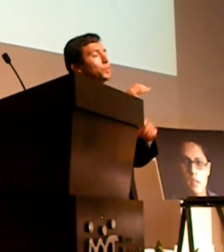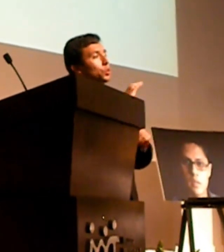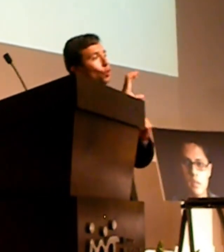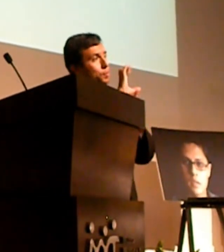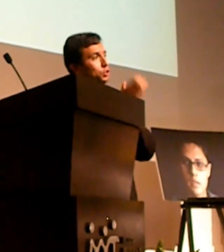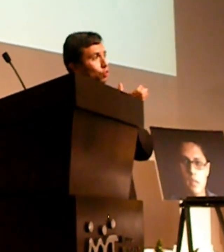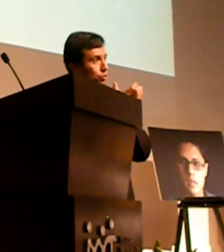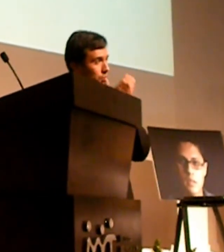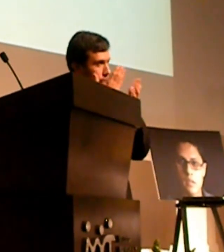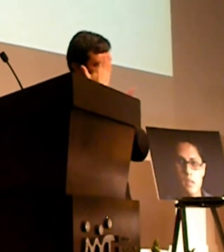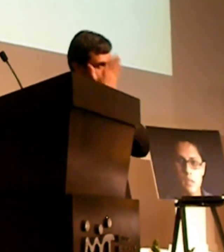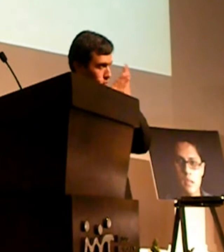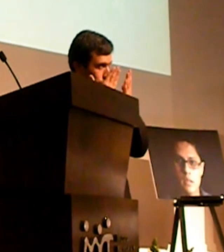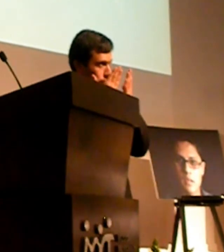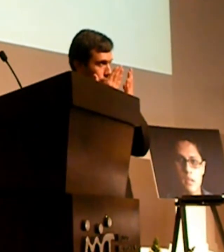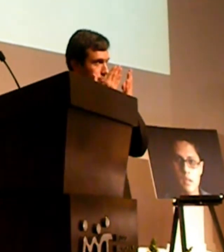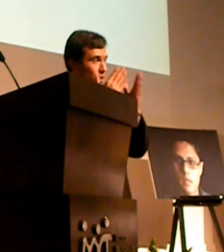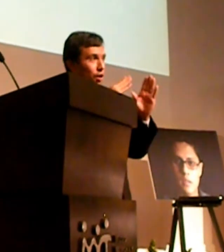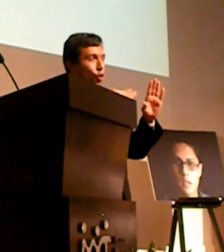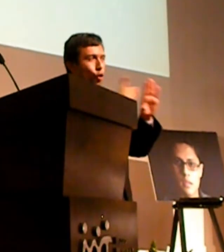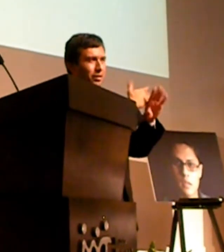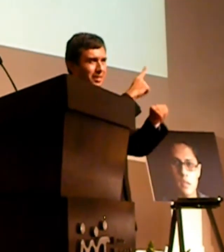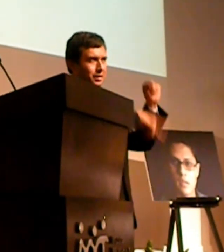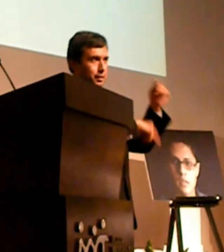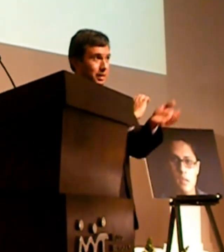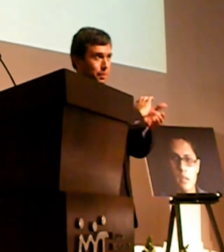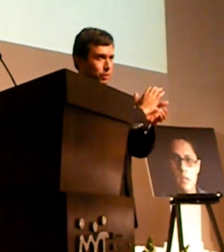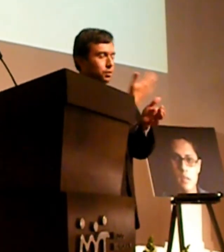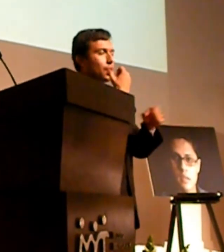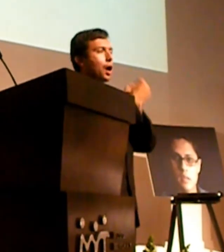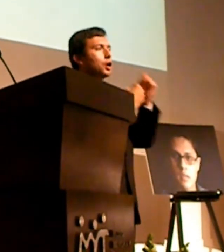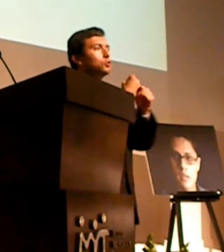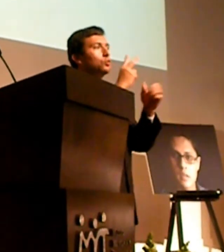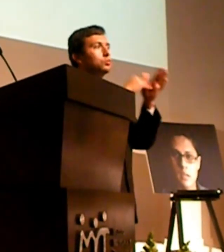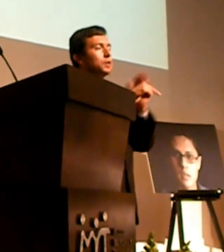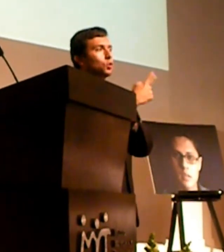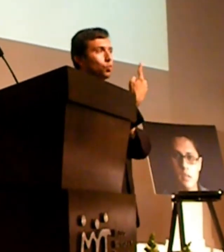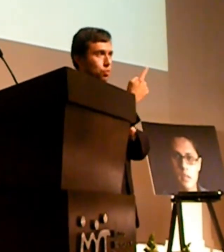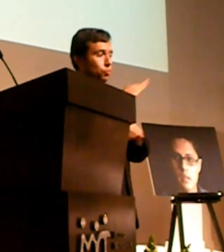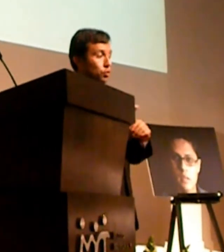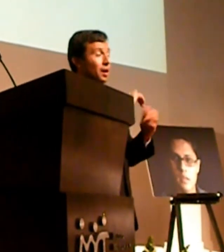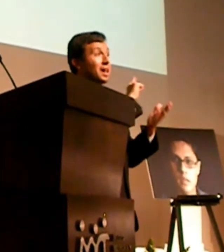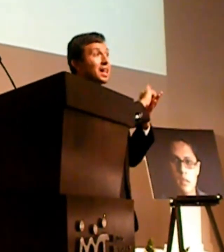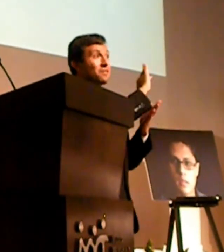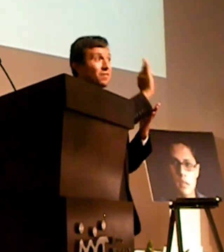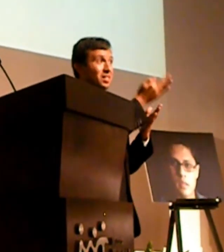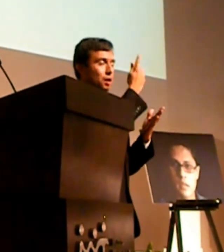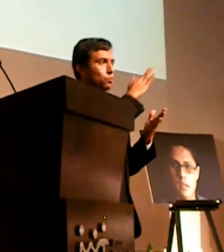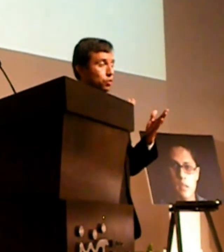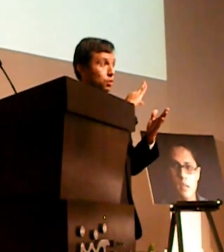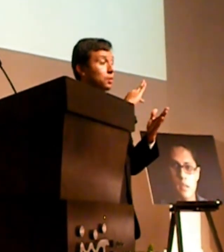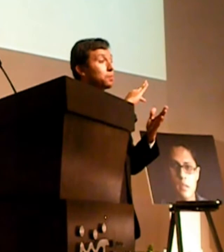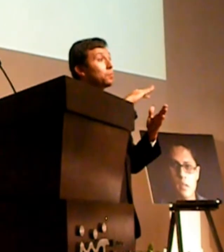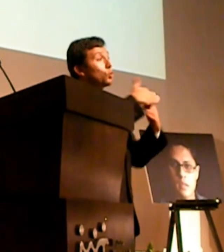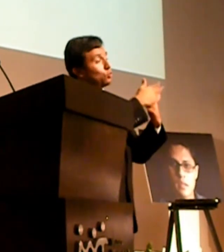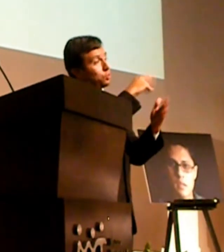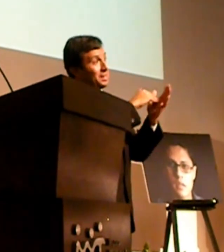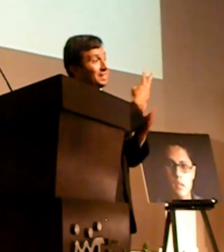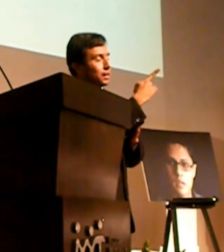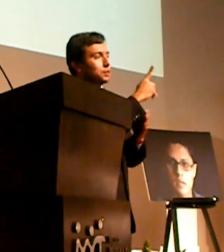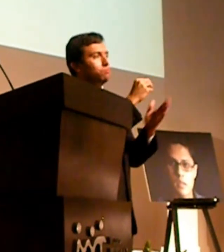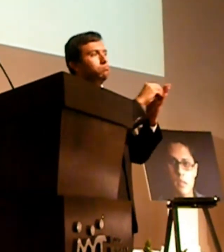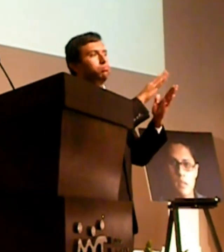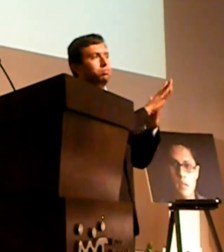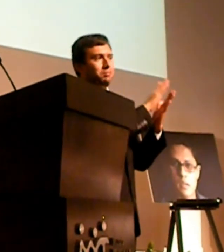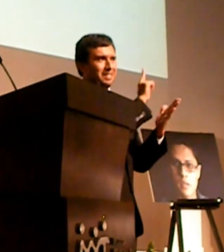sobre la Discriminación en el 2001, que quedó plasmada en la Ley Federal para Prevenir y Eliminar la Discriminación en el 2003 y